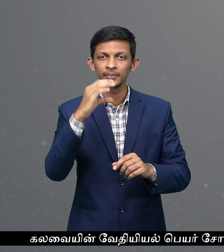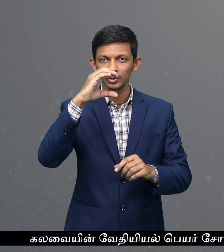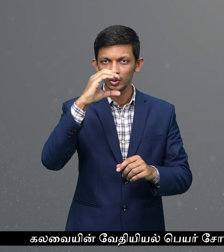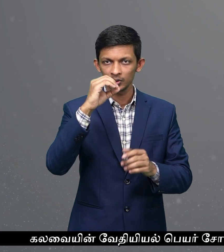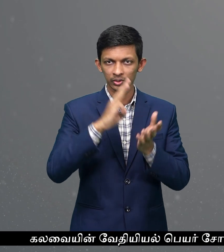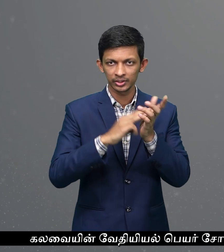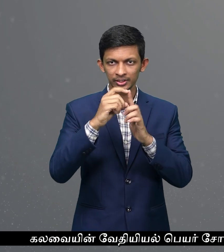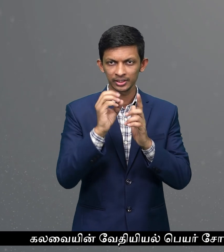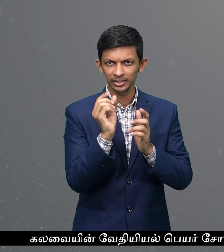கார்பனேட், அதாவது